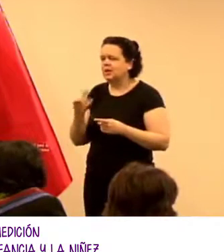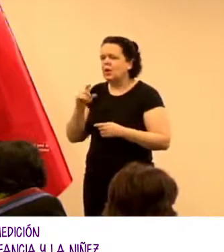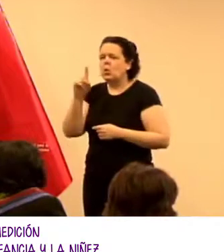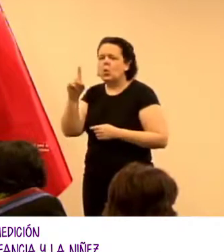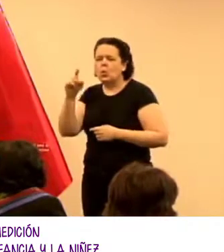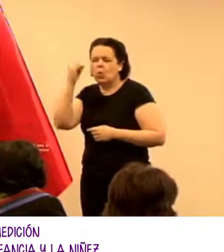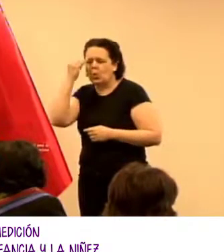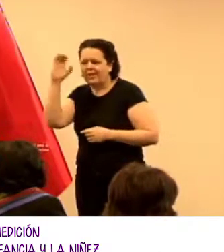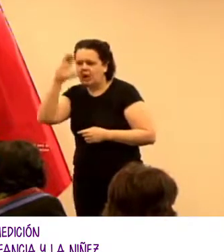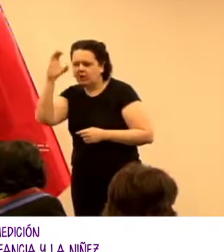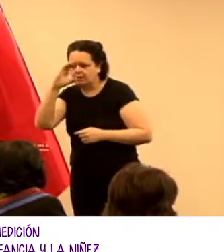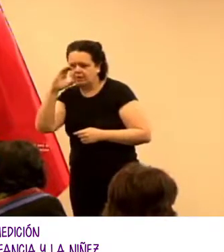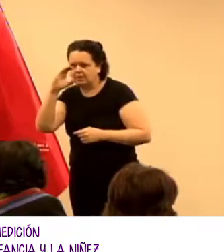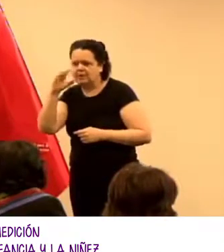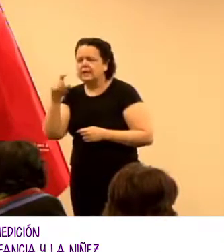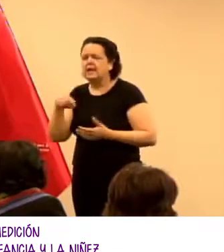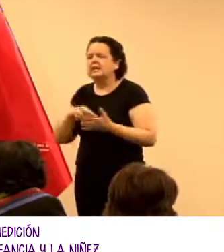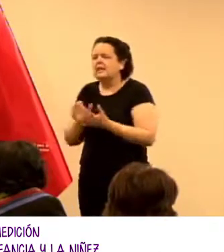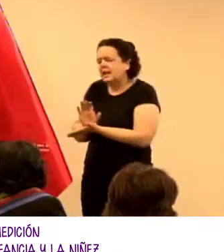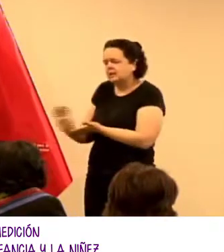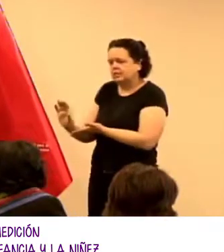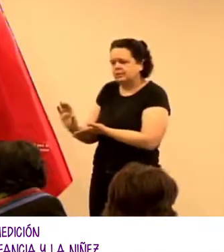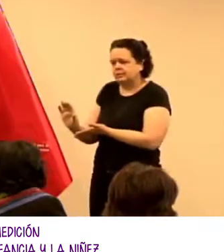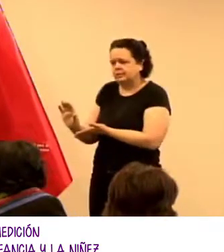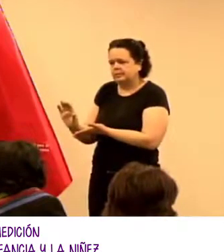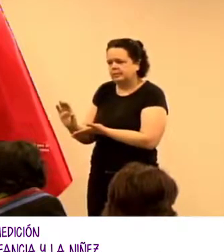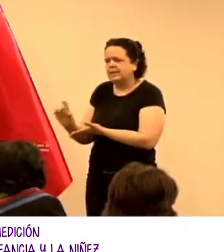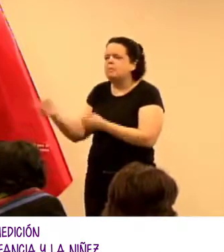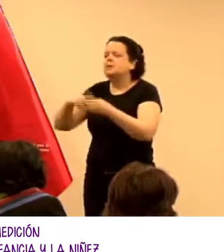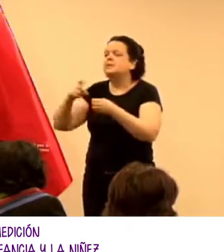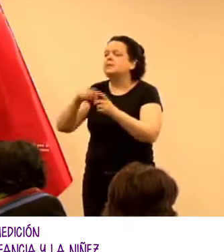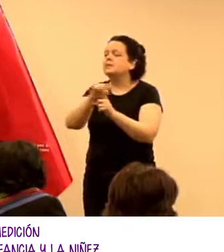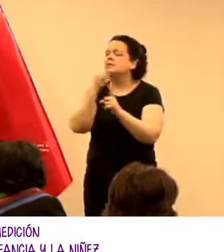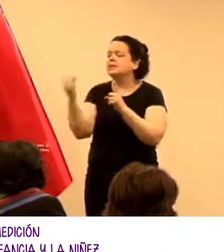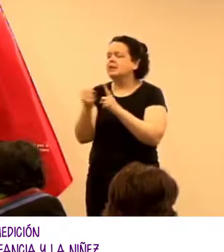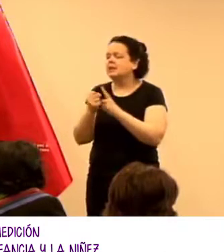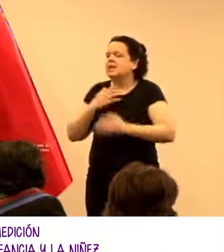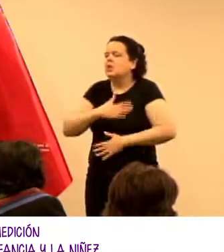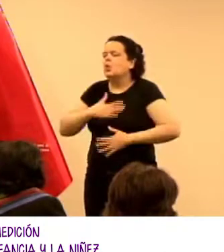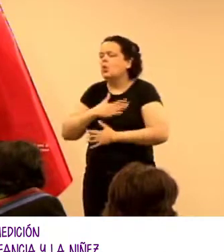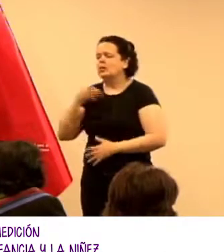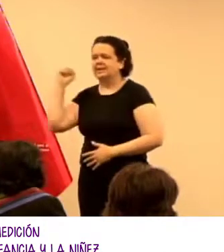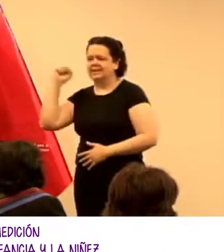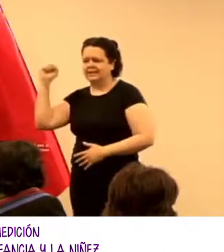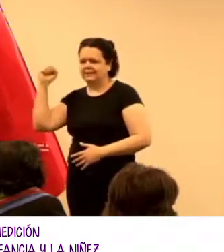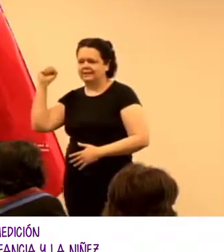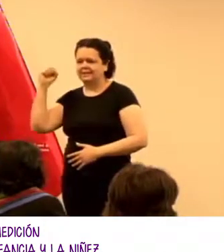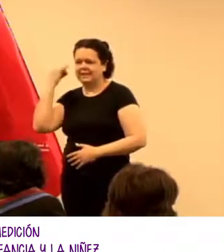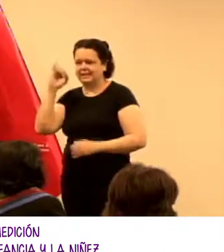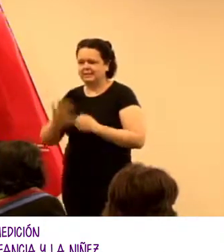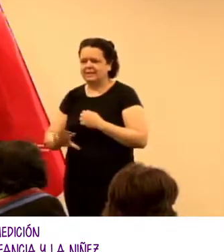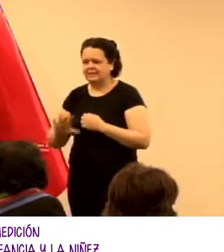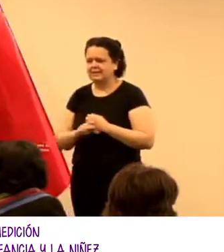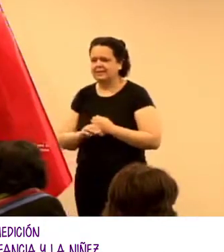concepto, que es la exclusión y de la participación social y del goce de los derechos.